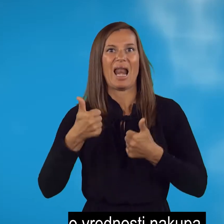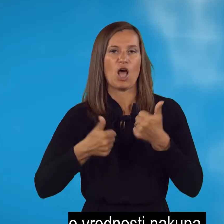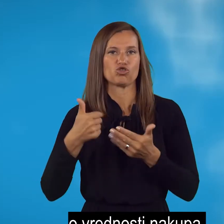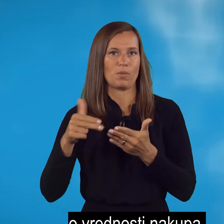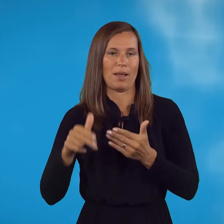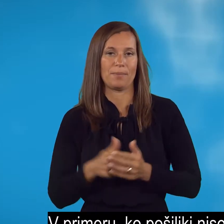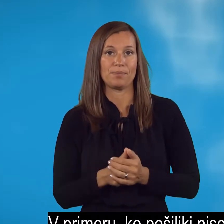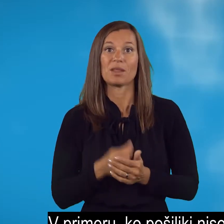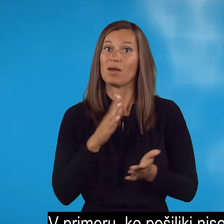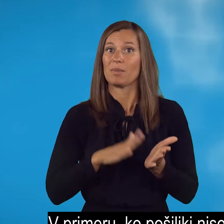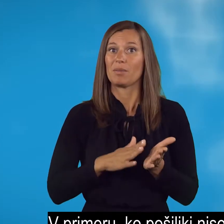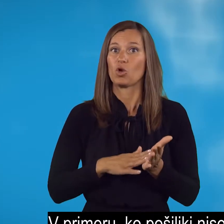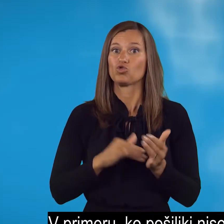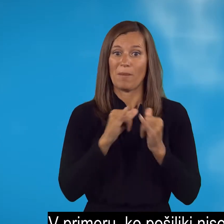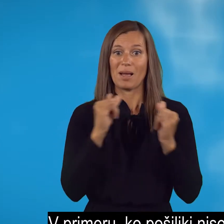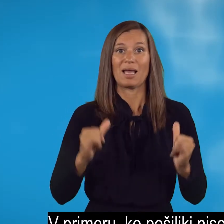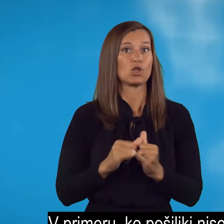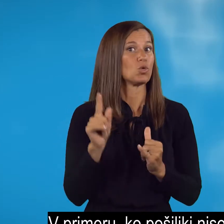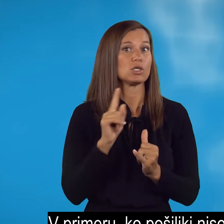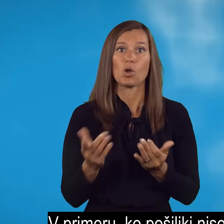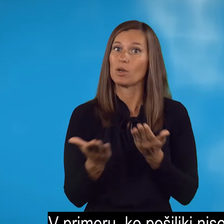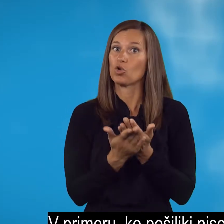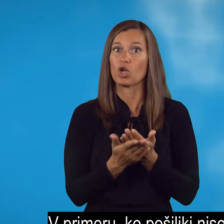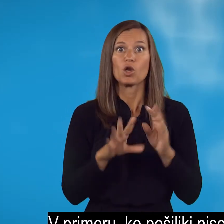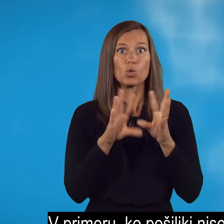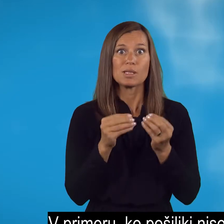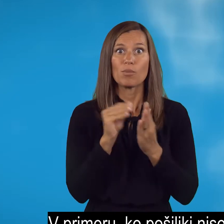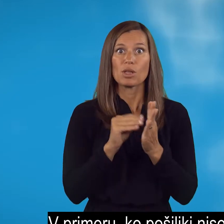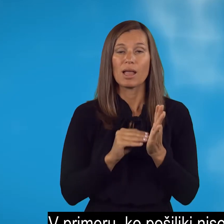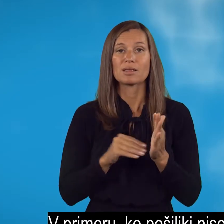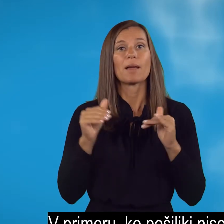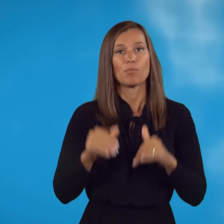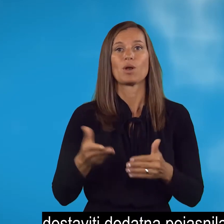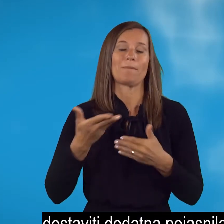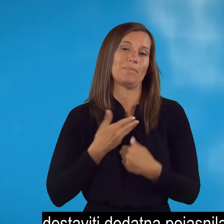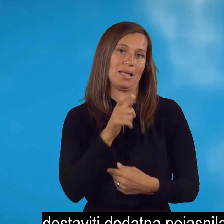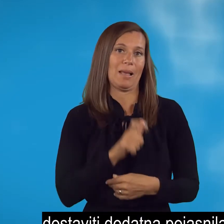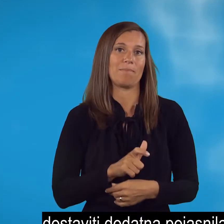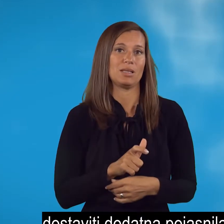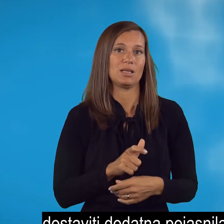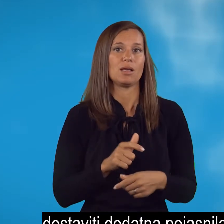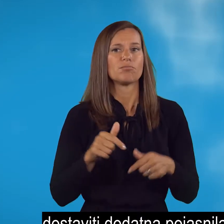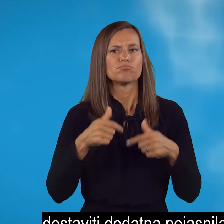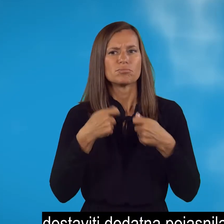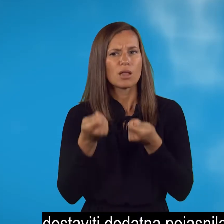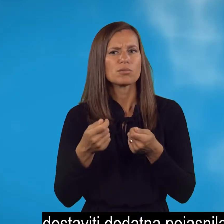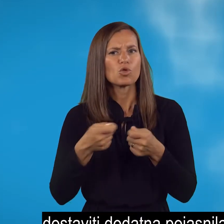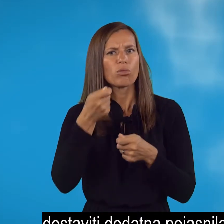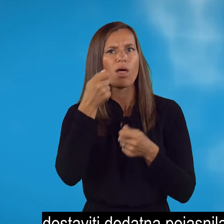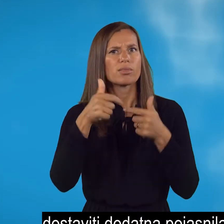V primeru, ko pošiljki niso priloženi vsi podatki, mora prejemnik dostaviti dodatna pojasnila, kar je